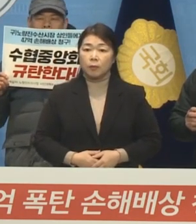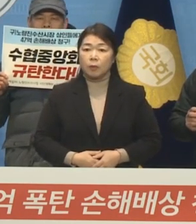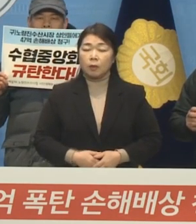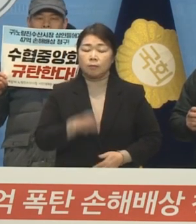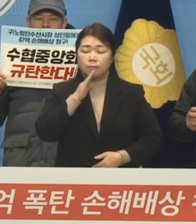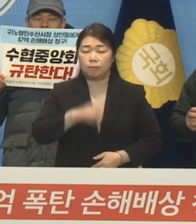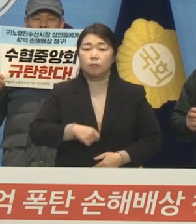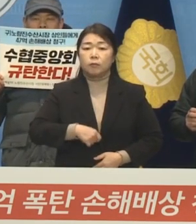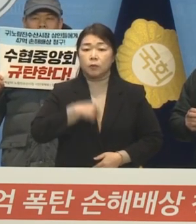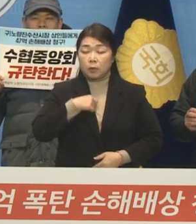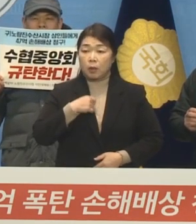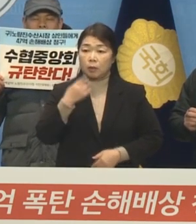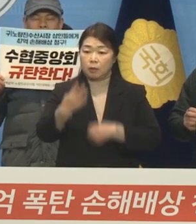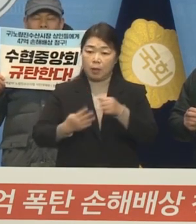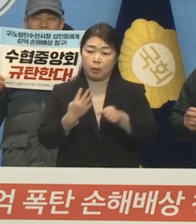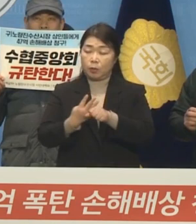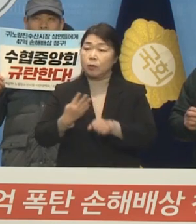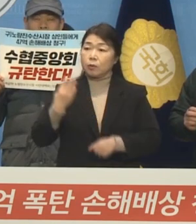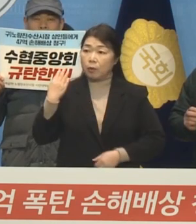사실 4년 전에